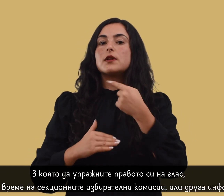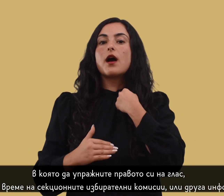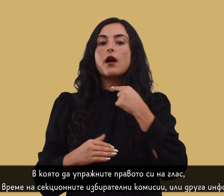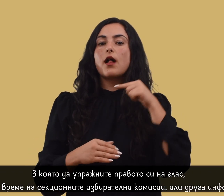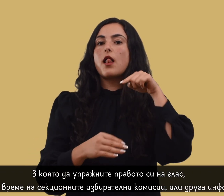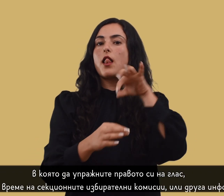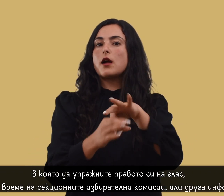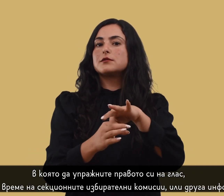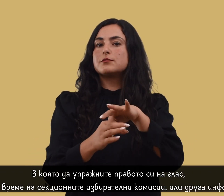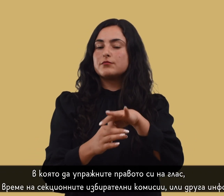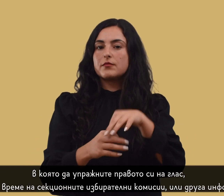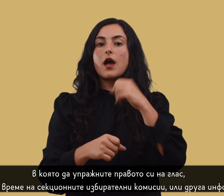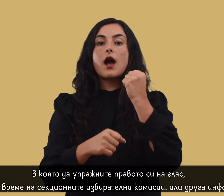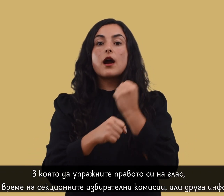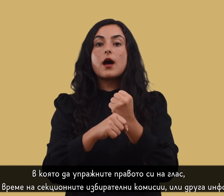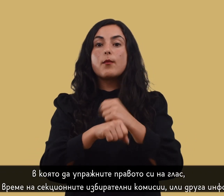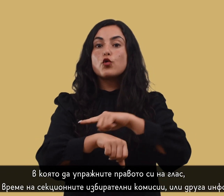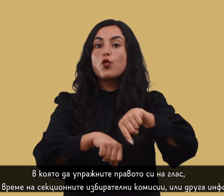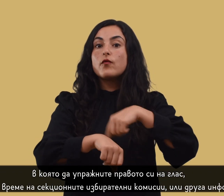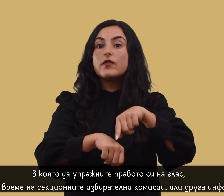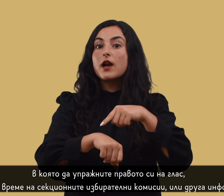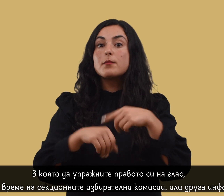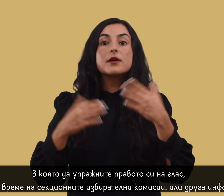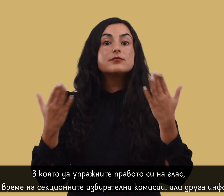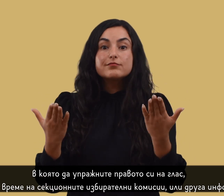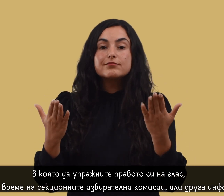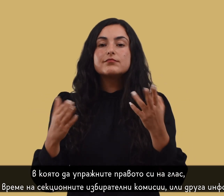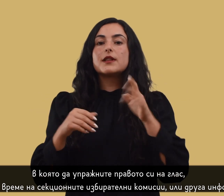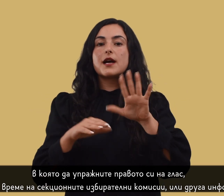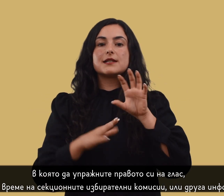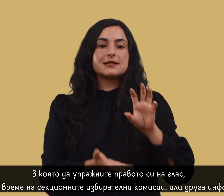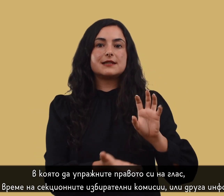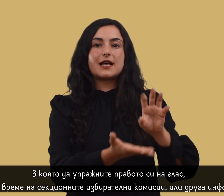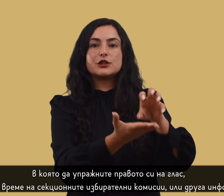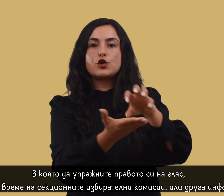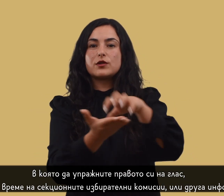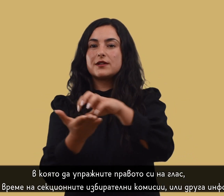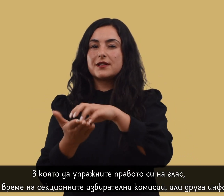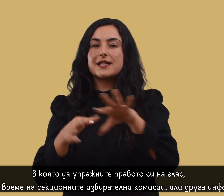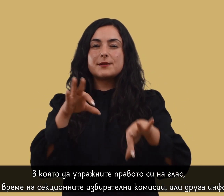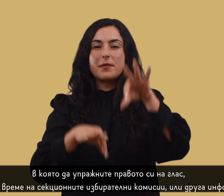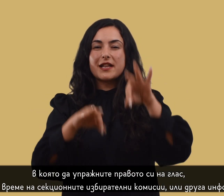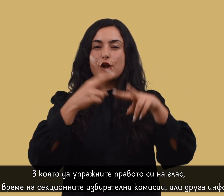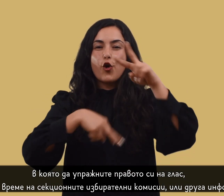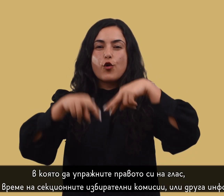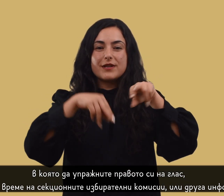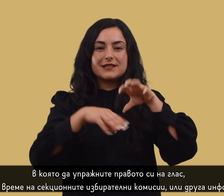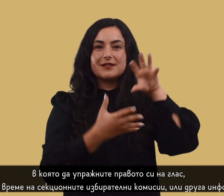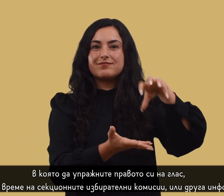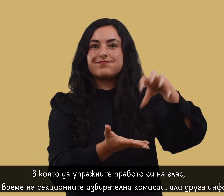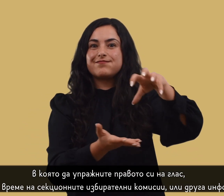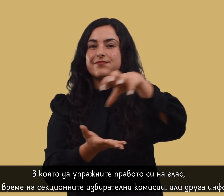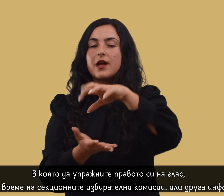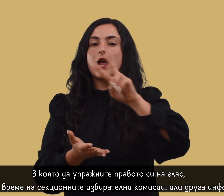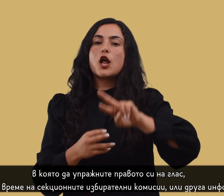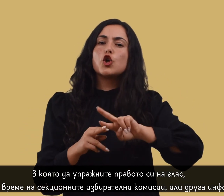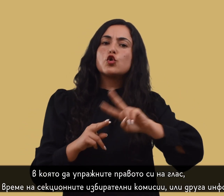глас, работното време на секционните избирателни комисии или друга